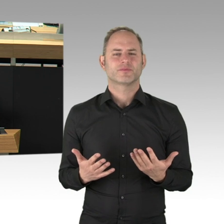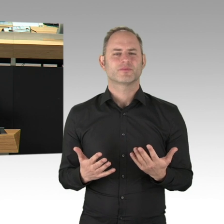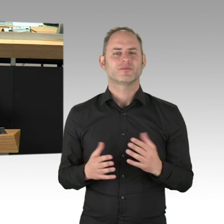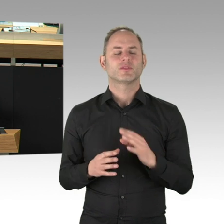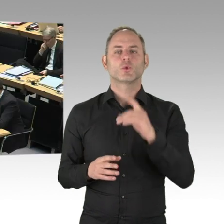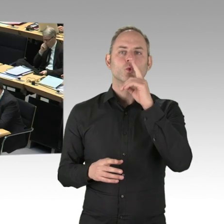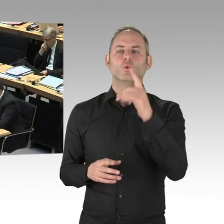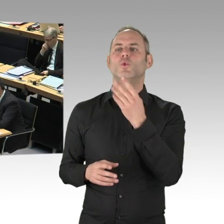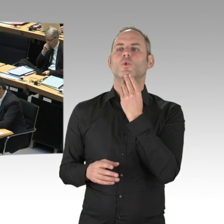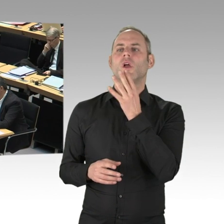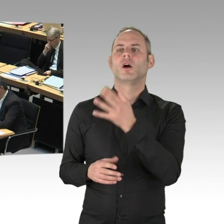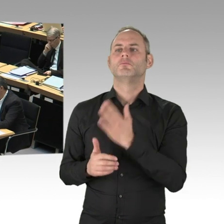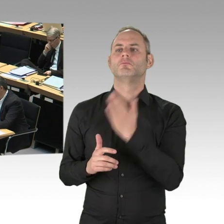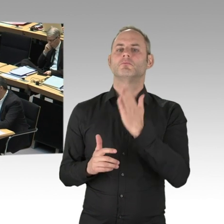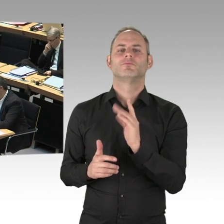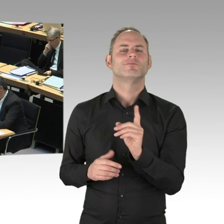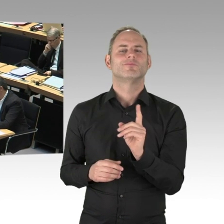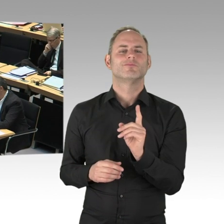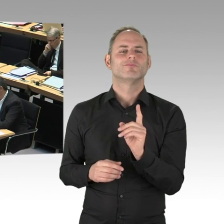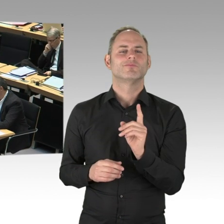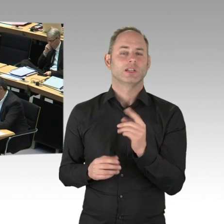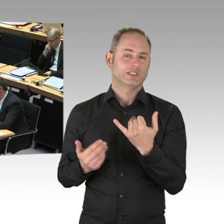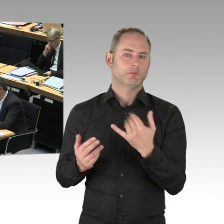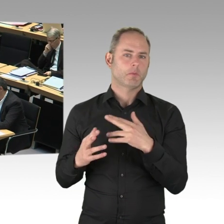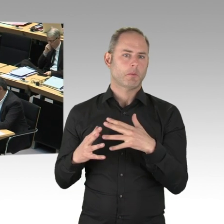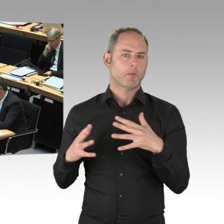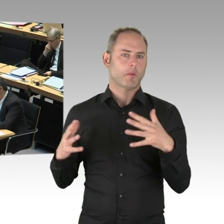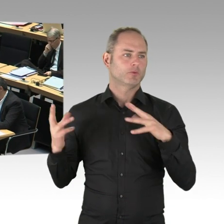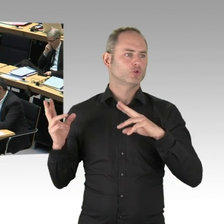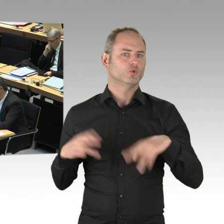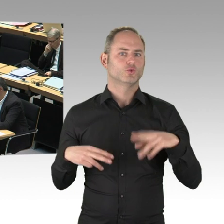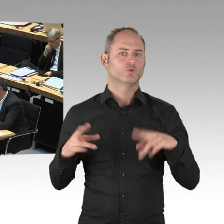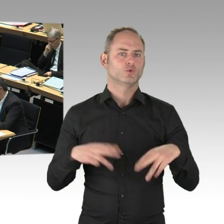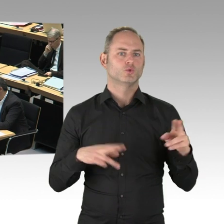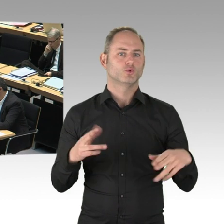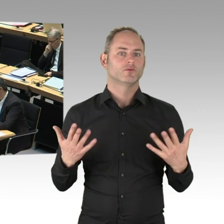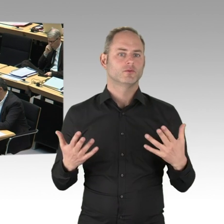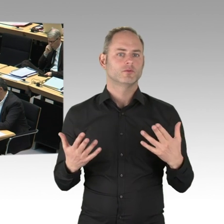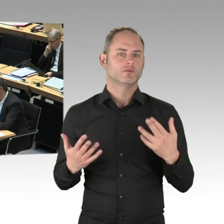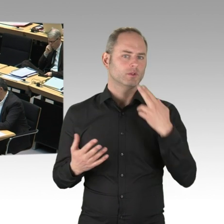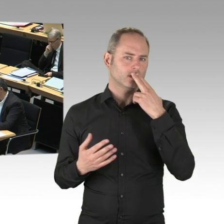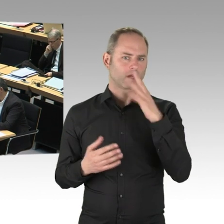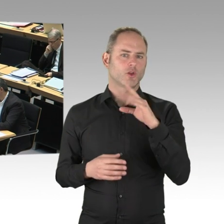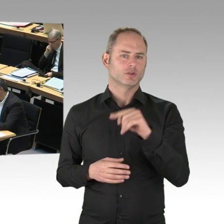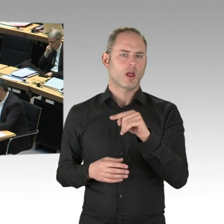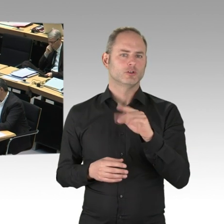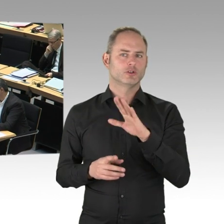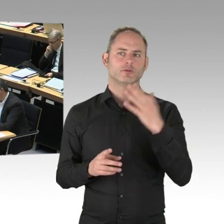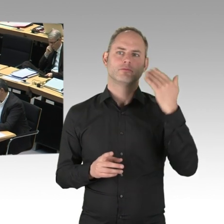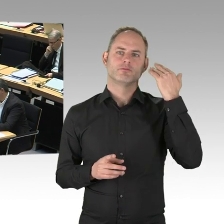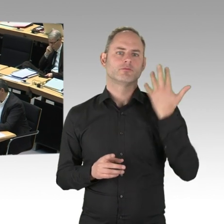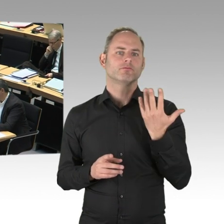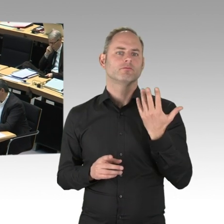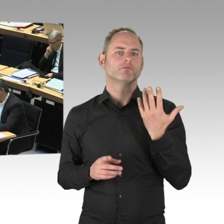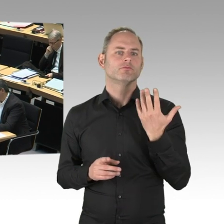bisher verweigert, vergessen haben wir ihren widerwärtigen Rattenvergleich von der letzten Klausurtagung der SPD-Fraktion